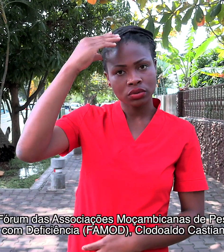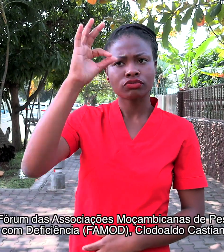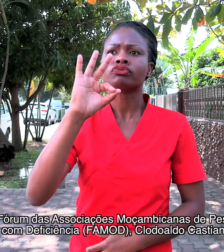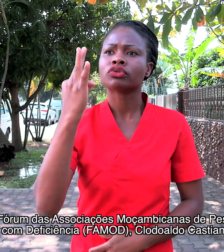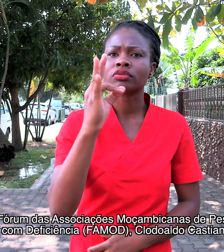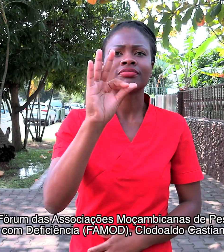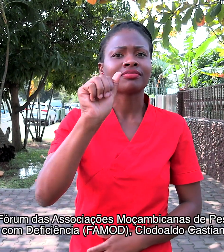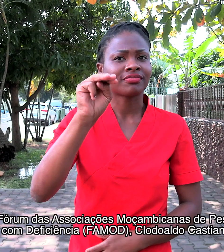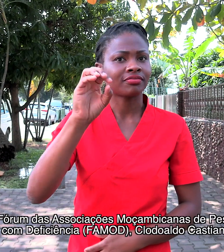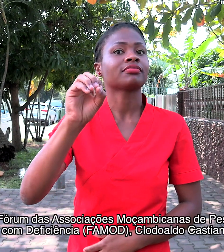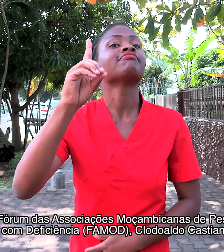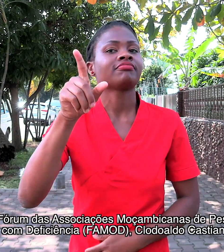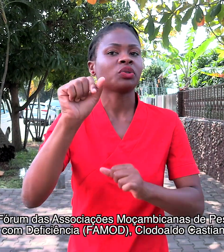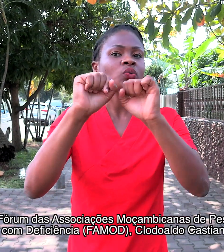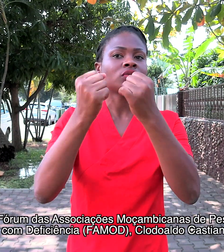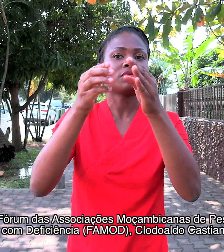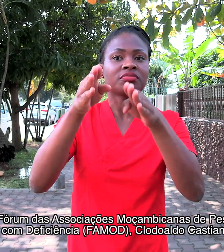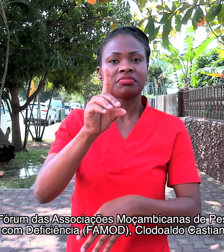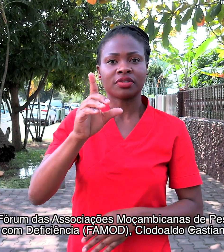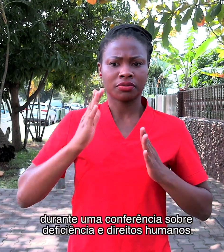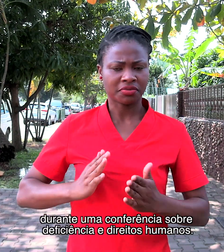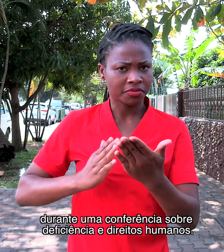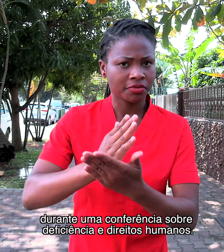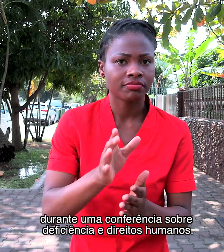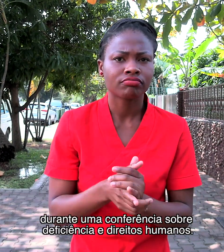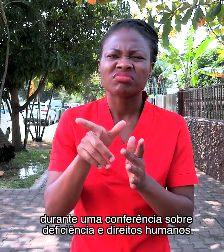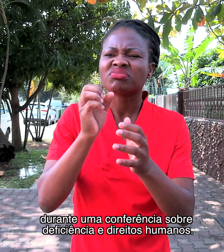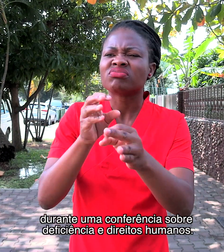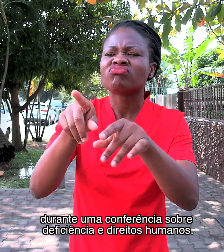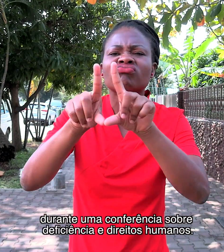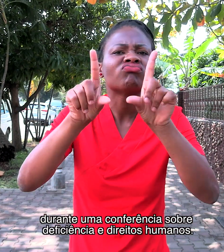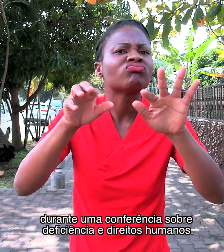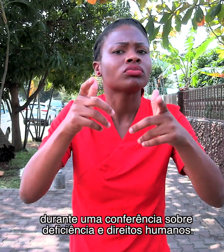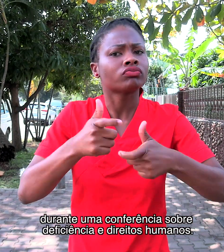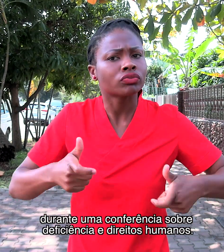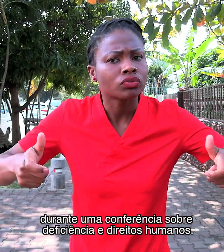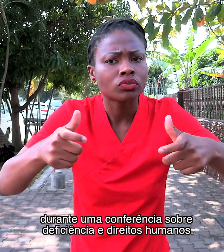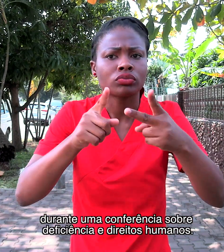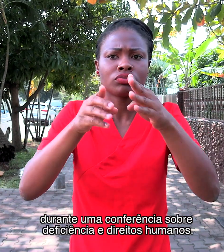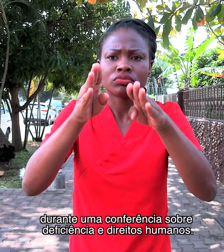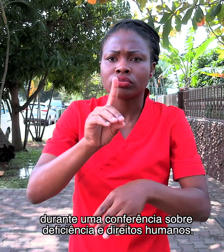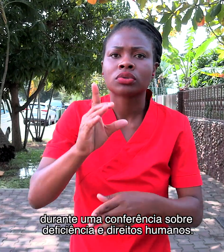Associações Moçambicanas, Clodoaldo Castiano, durante uma conferência sobre deficiência e direitos humanos.